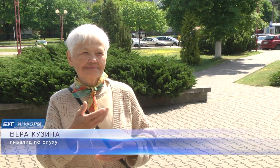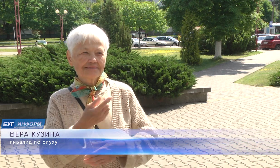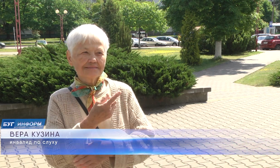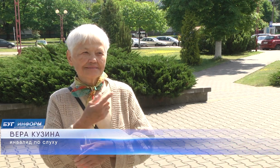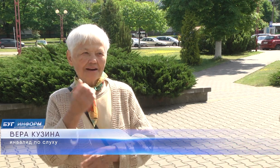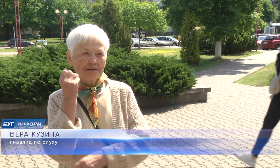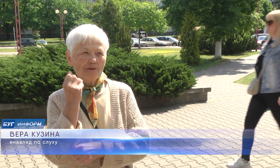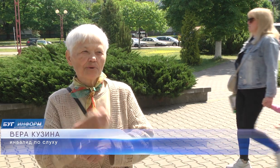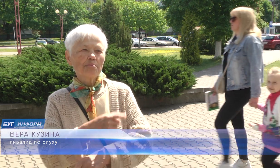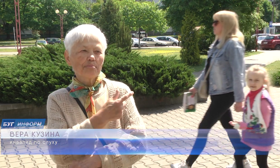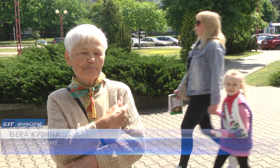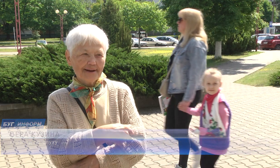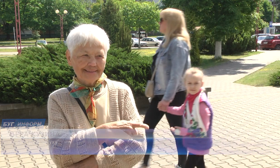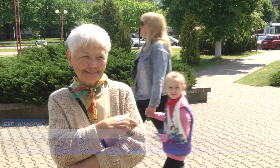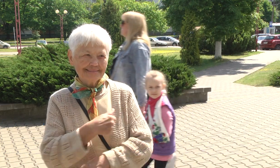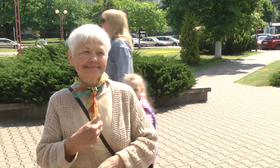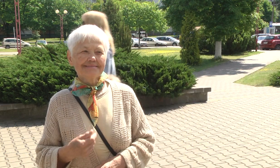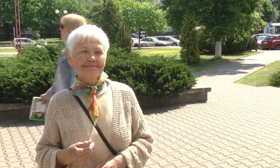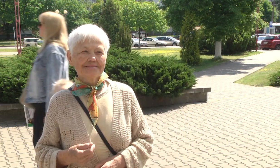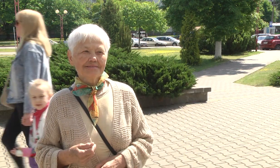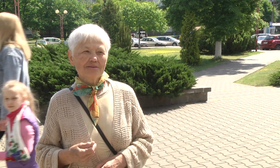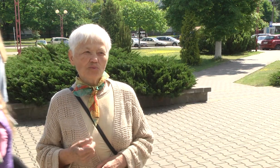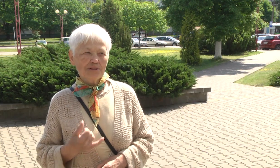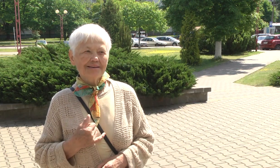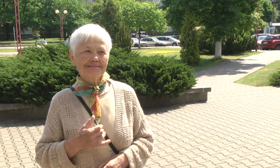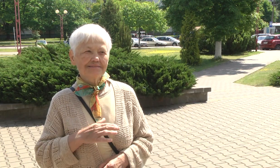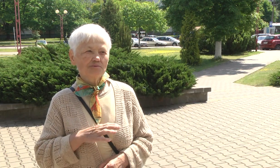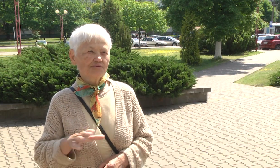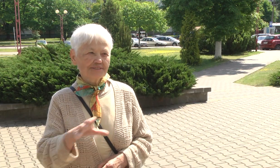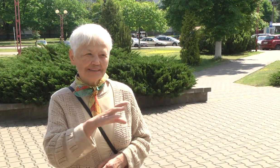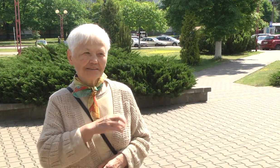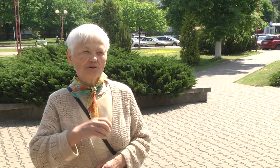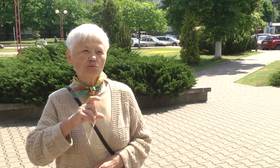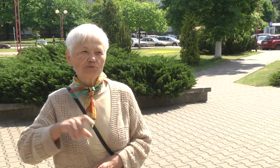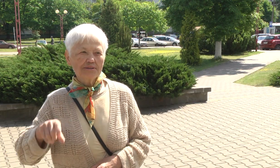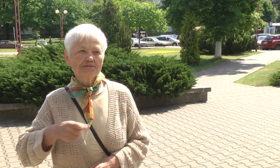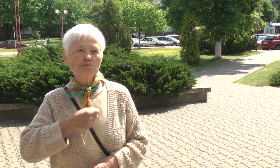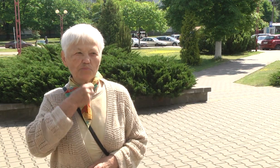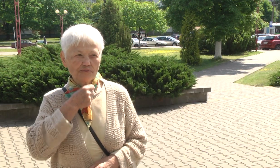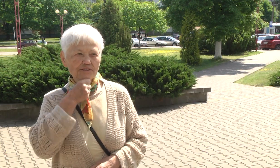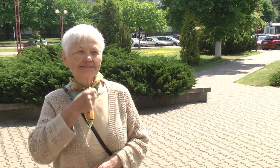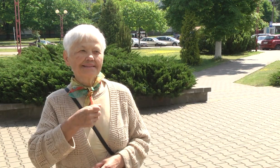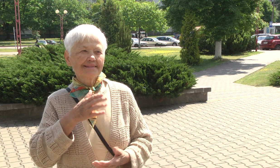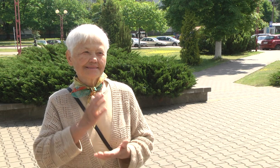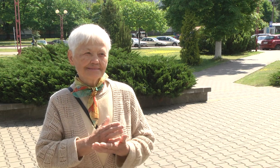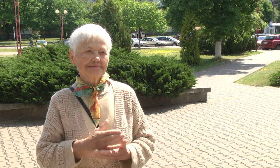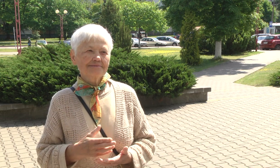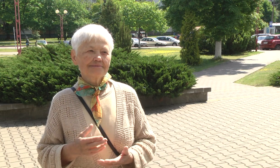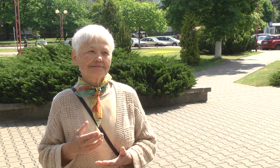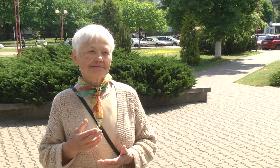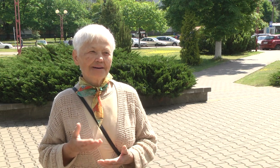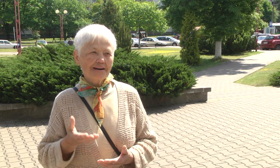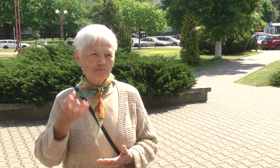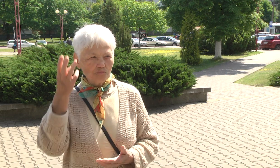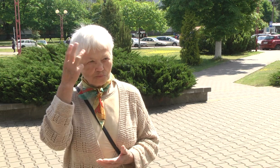поликлиники, ведь у нас не у всех пожилых людей есть современные мобильные телефоны, а только старые, на которых